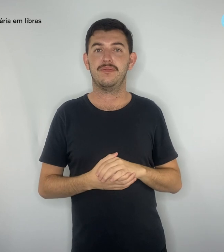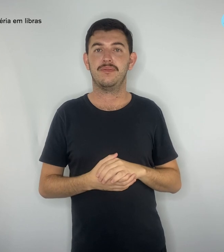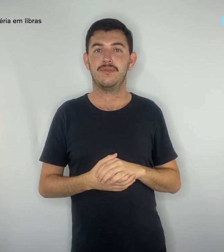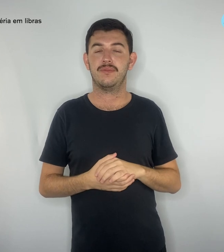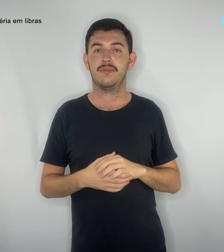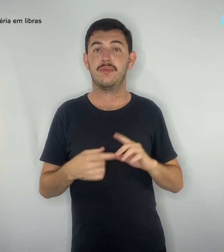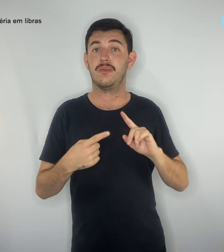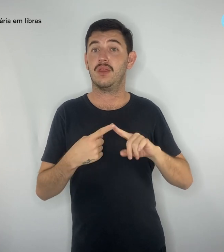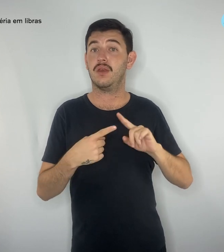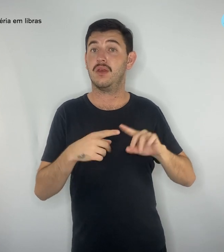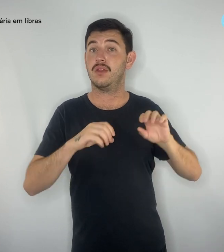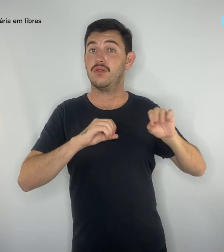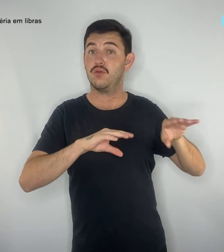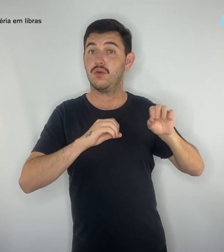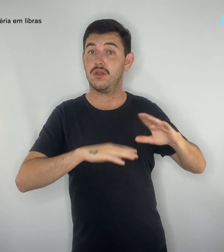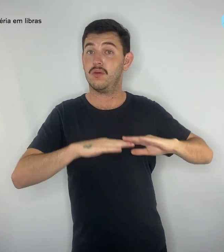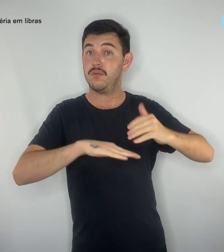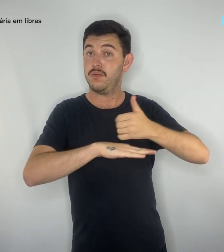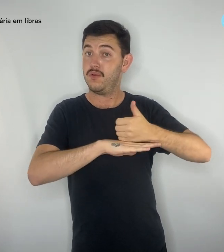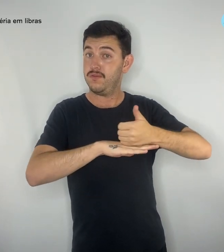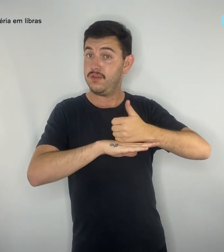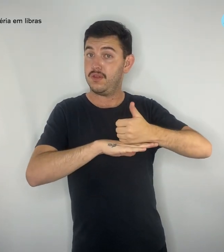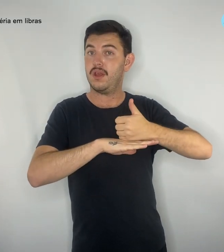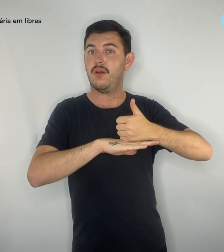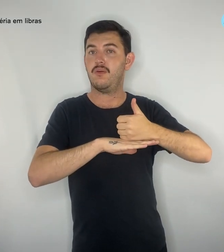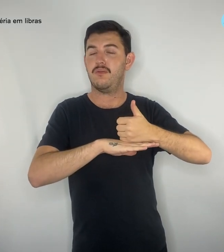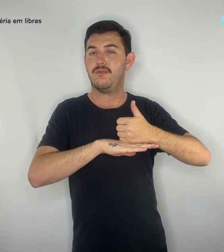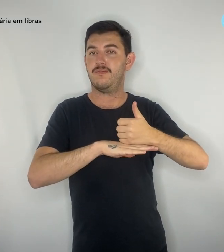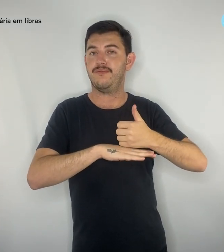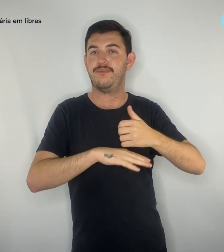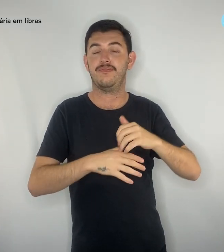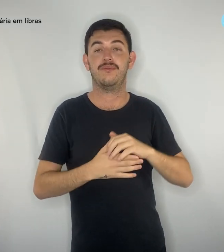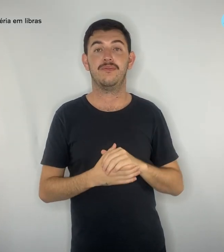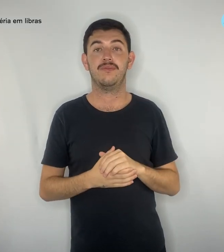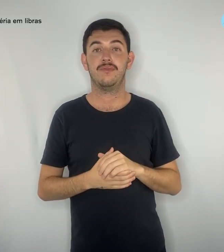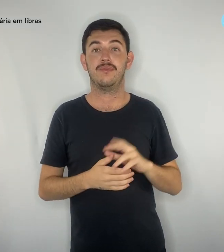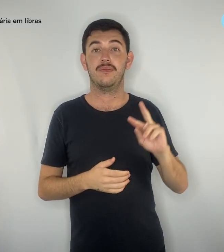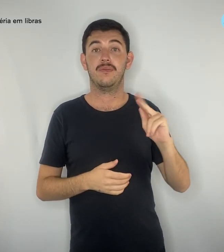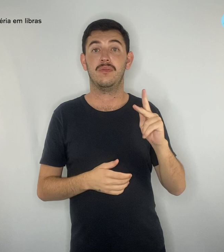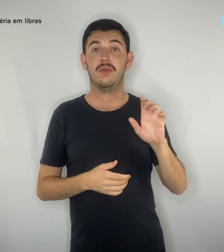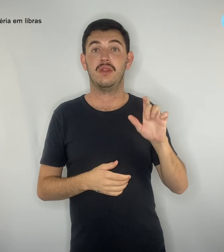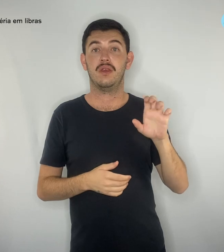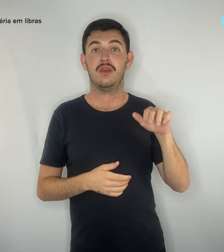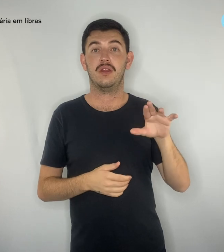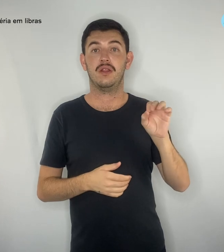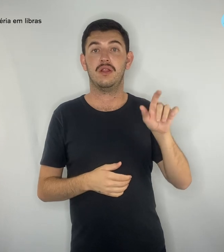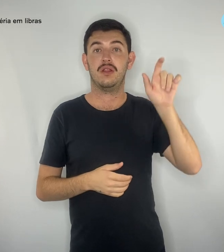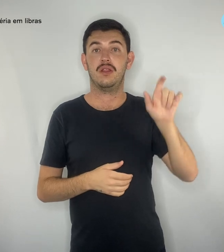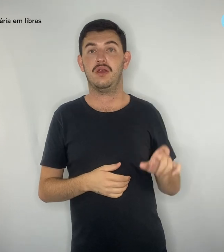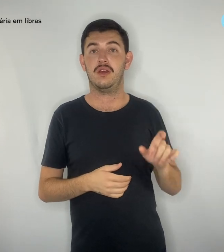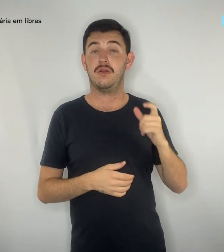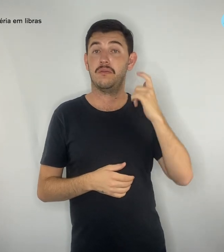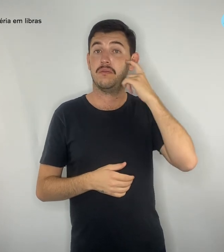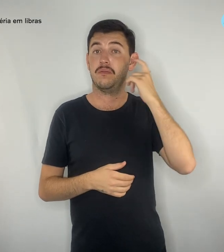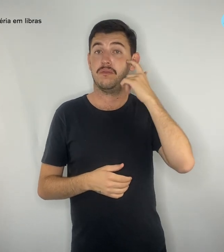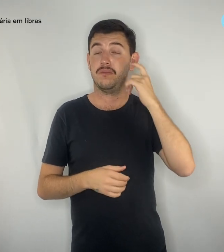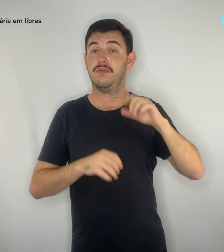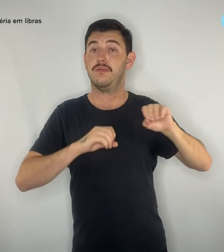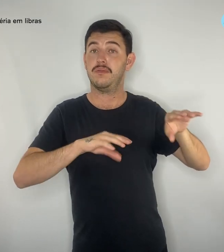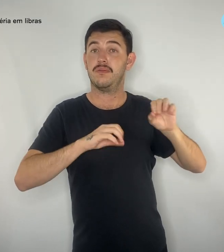profissional, por exemplo. Para Heleno, o ensino de formação profissionalizante é ainda